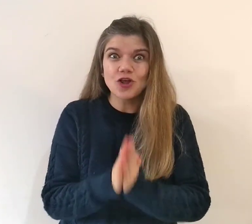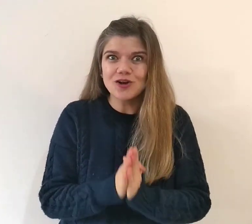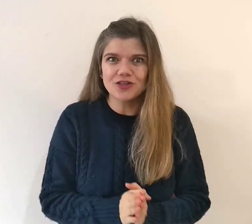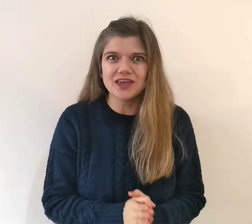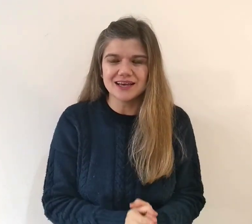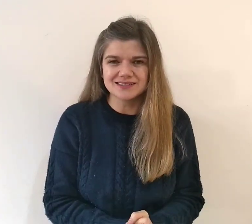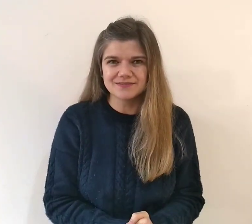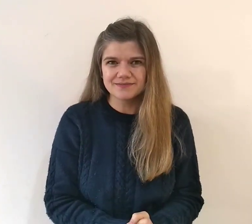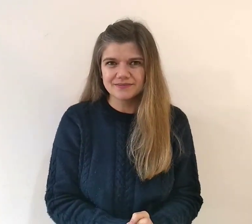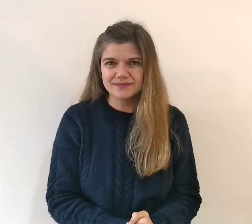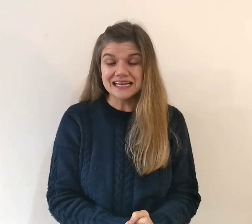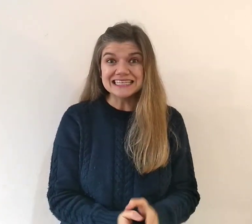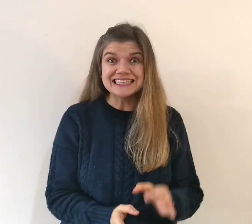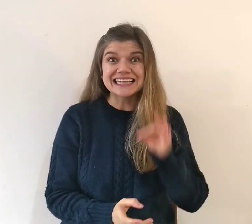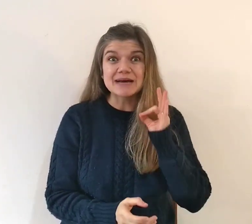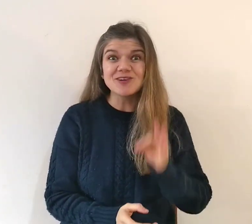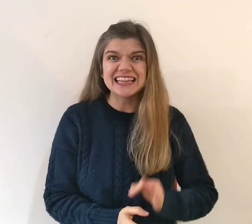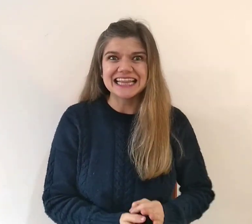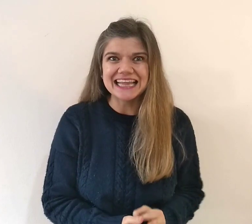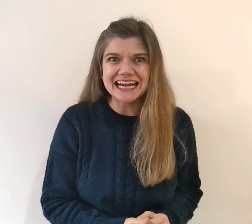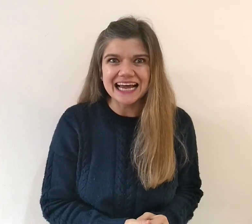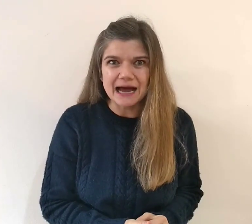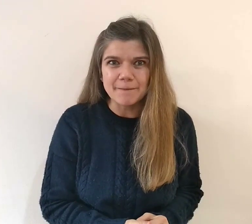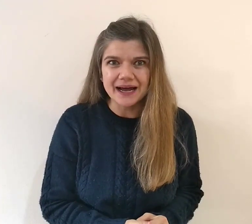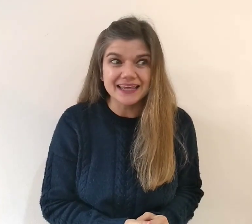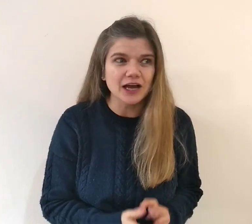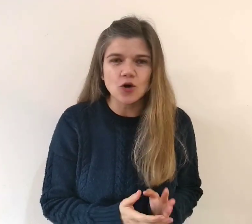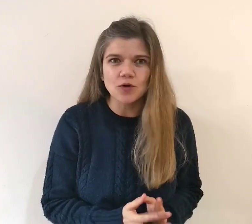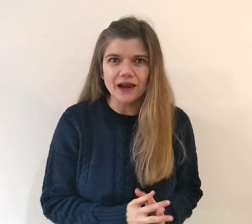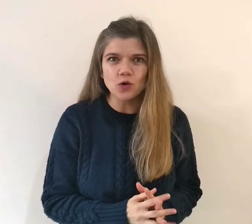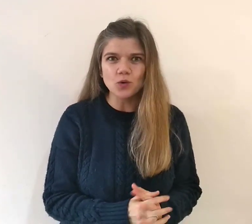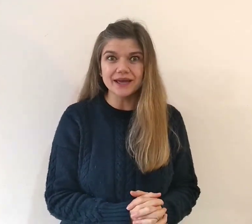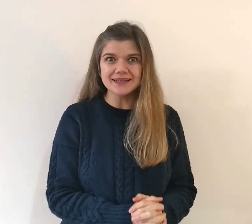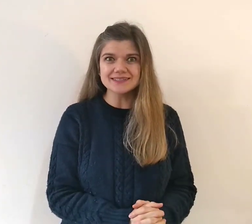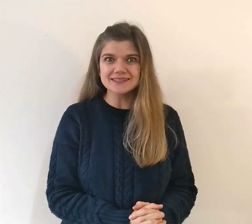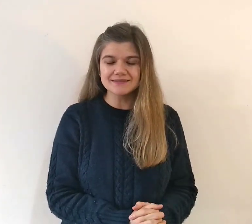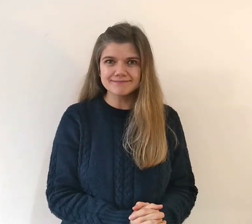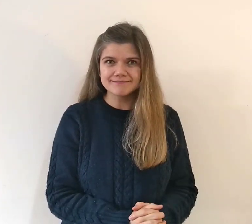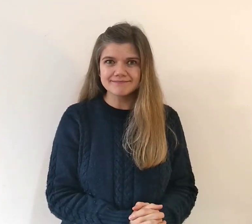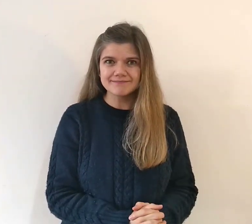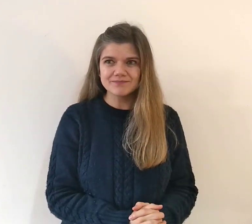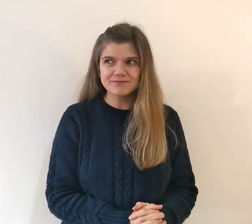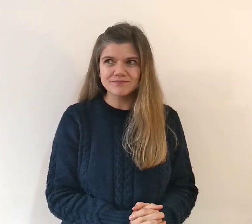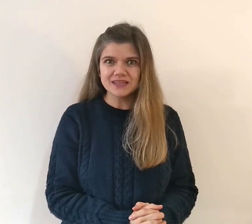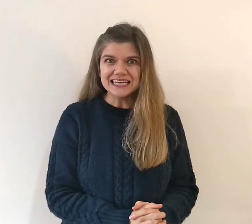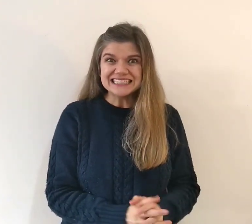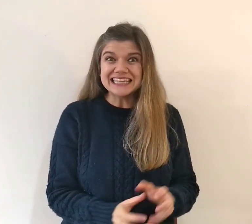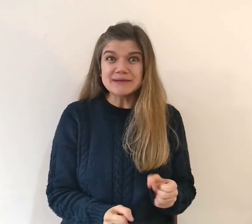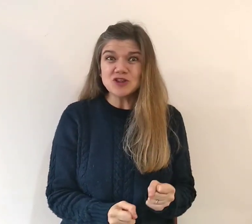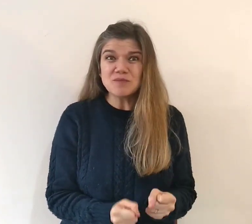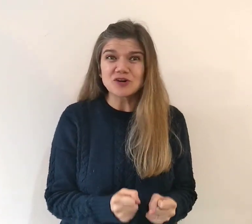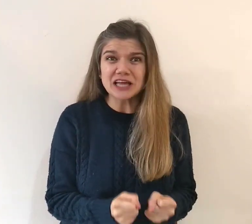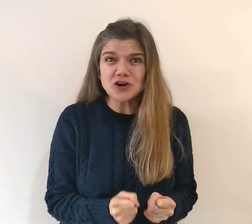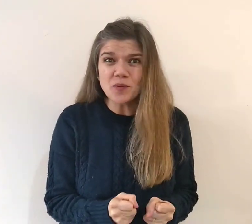los días? ¿Si tratamos de tender la cama y de acomodar los juguetes? ¿Si tratamos de portarnos